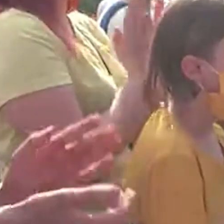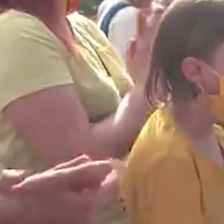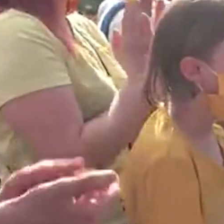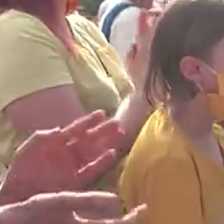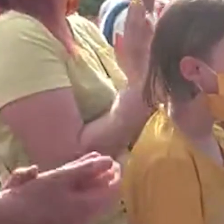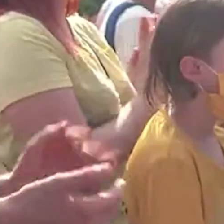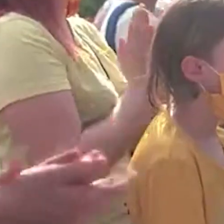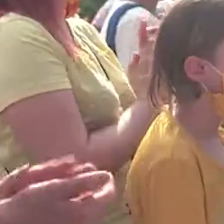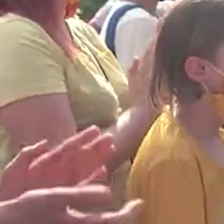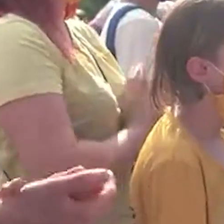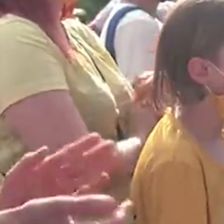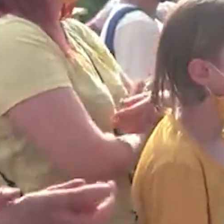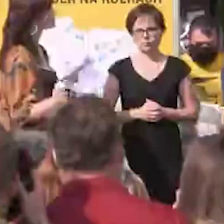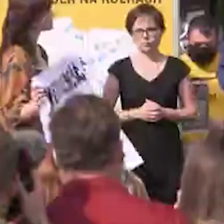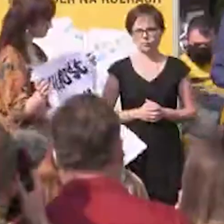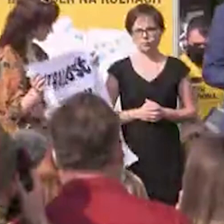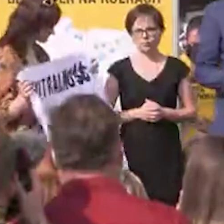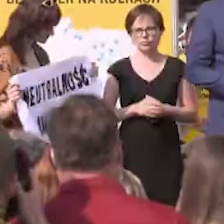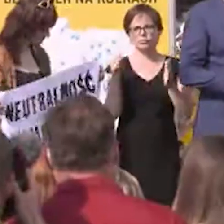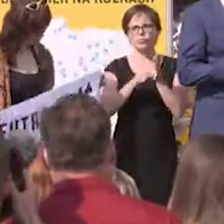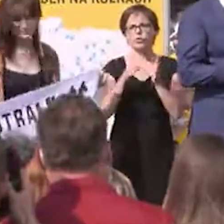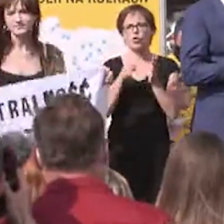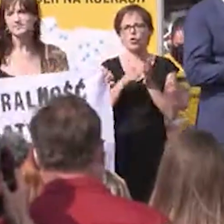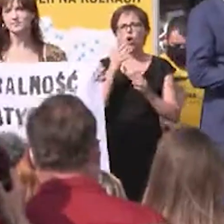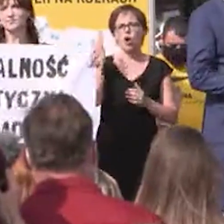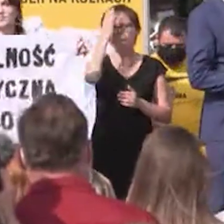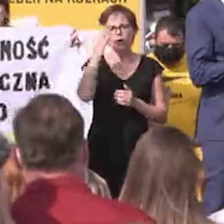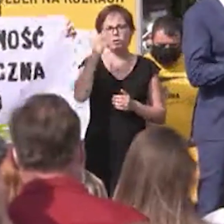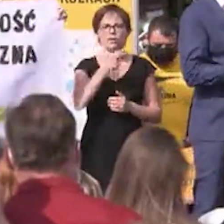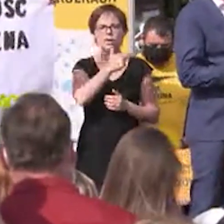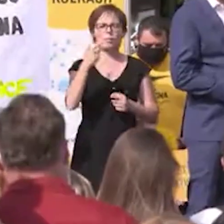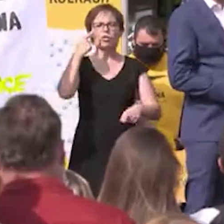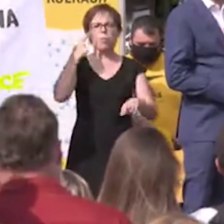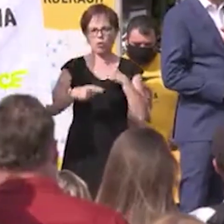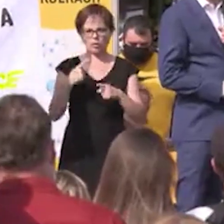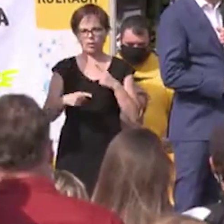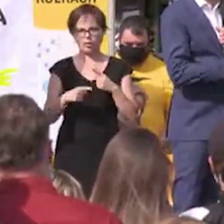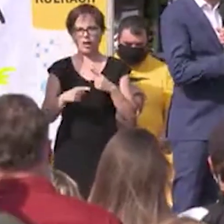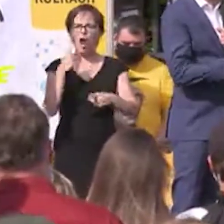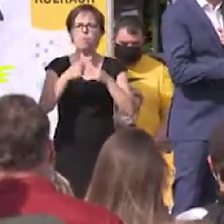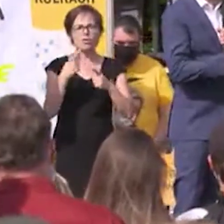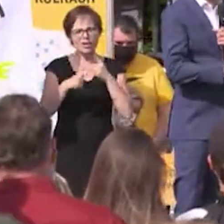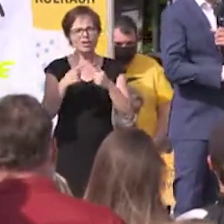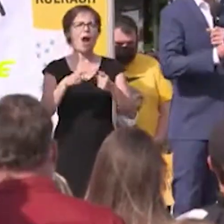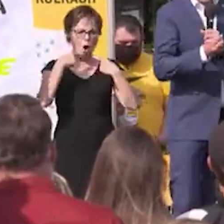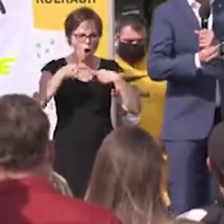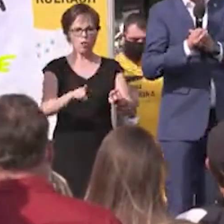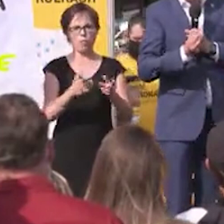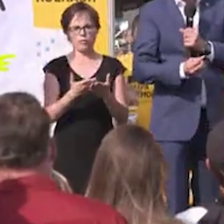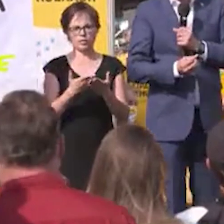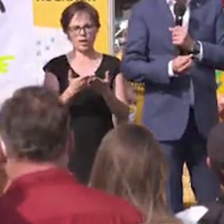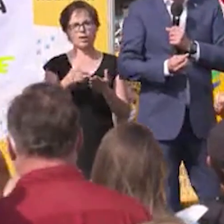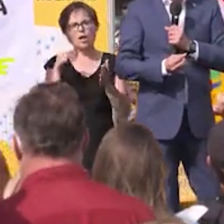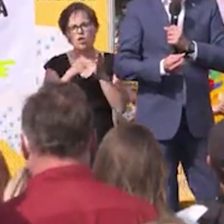Chcę poprosić o podtrzymanie. To marzenie o polityce odpowiedzialnej, która myśli o świecie